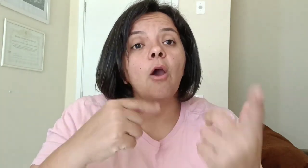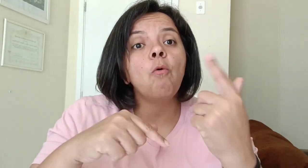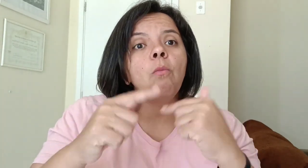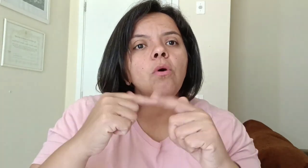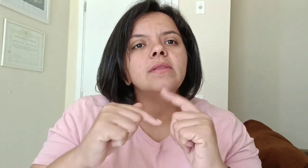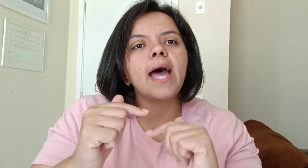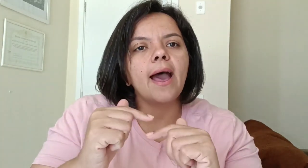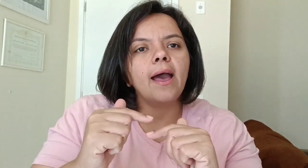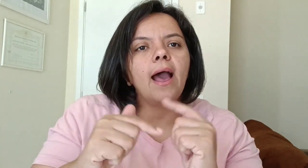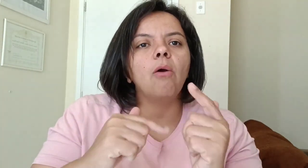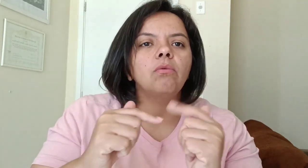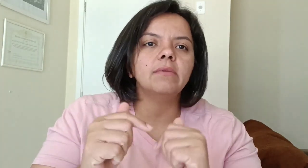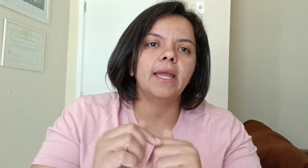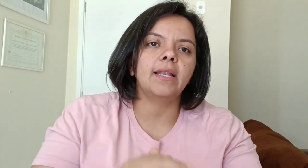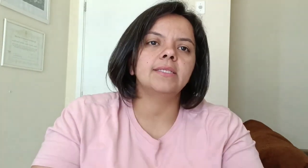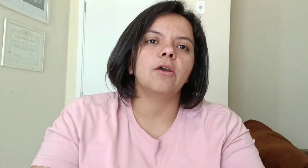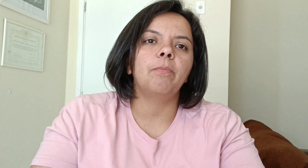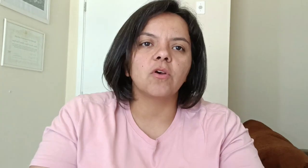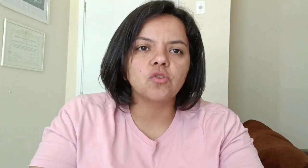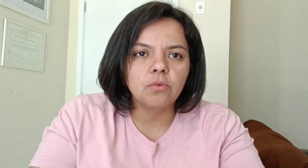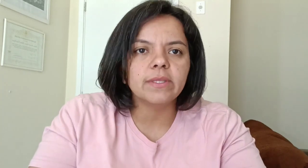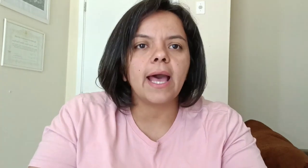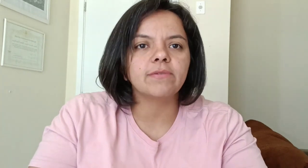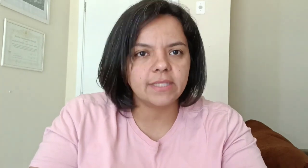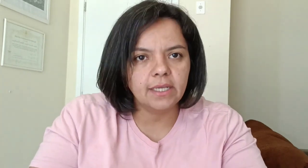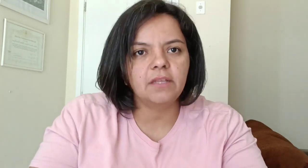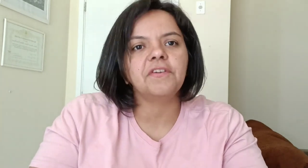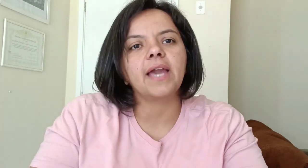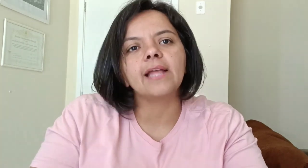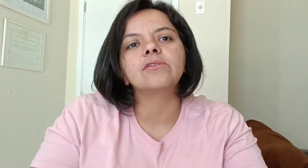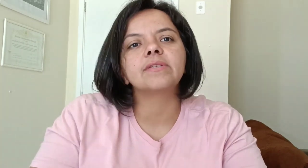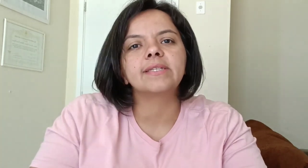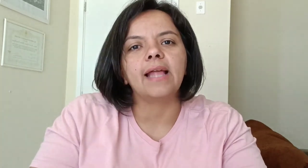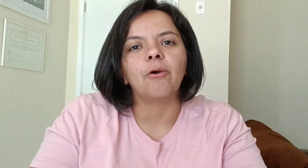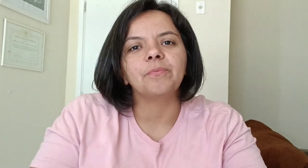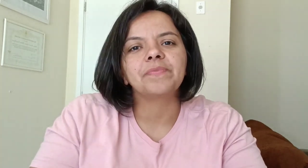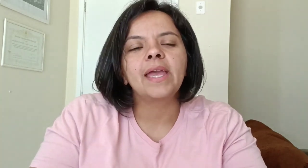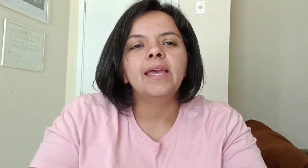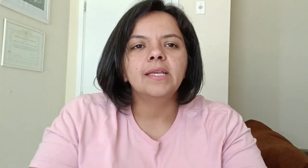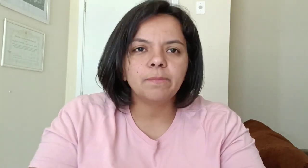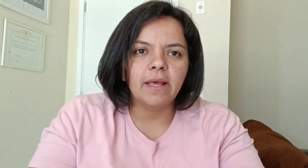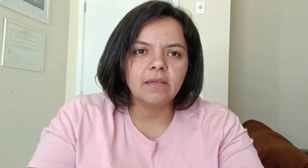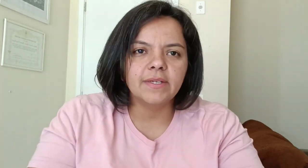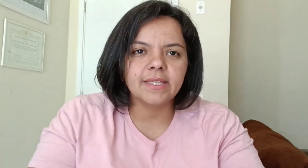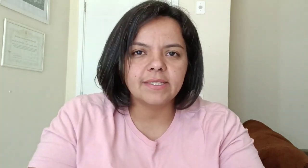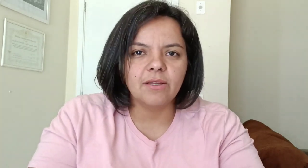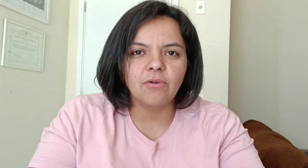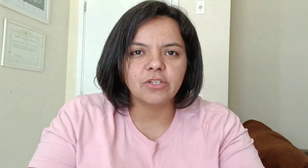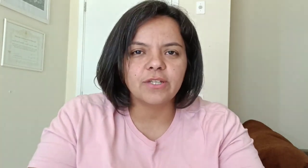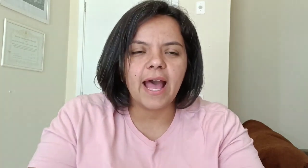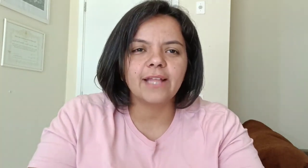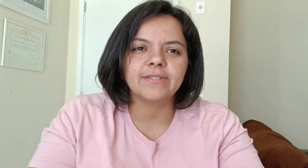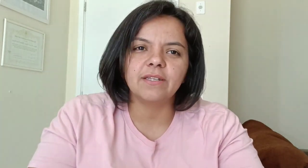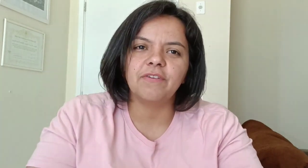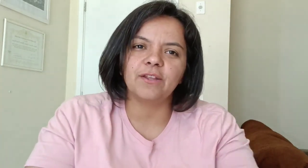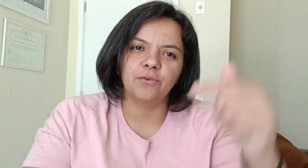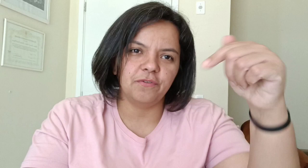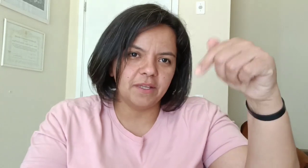eu mudar algum deles, eu posso mudar o significado do sinal. Espero que vocês tenham gostado. Se tiver dúvida,